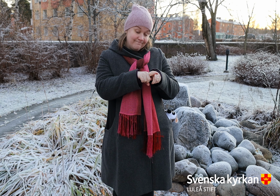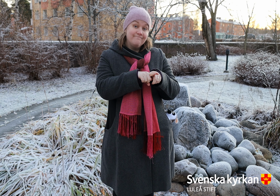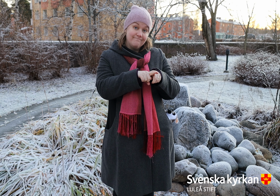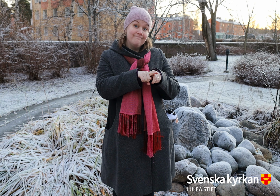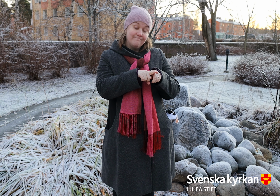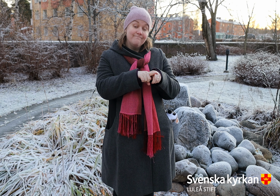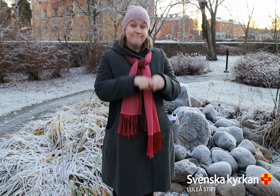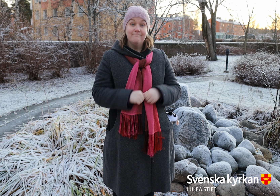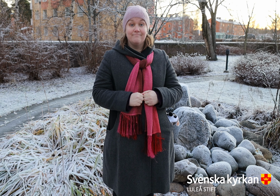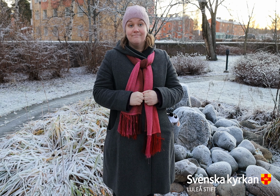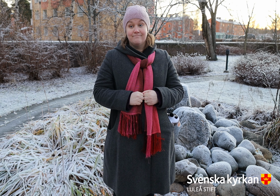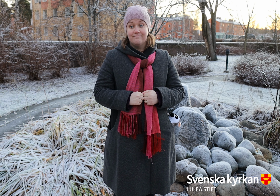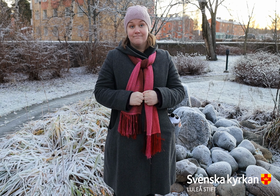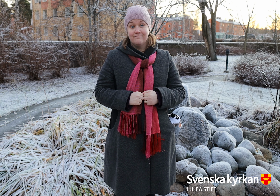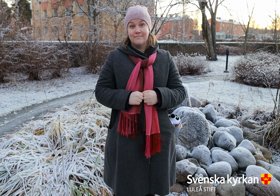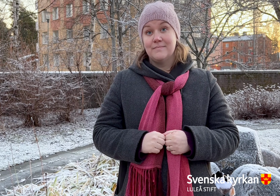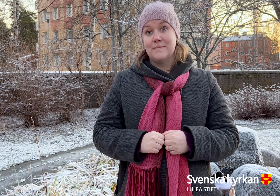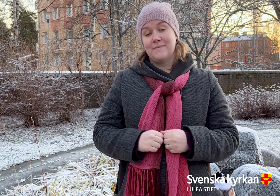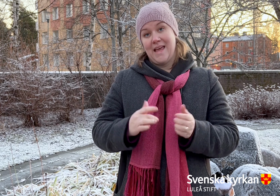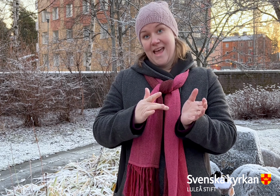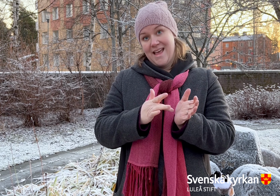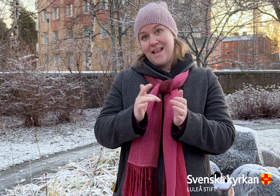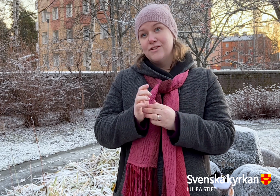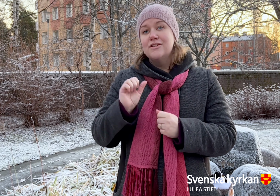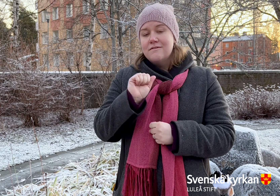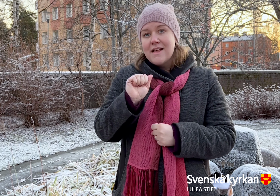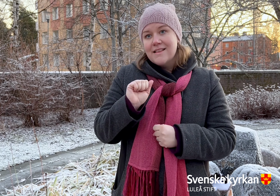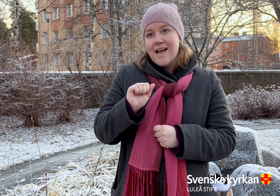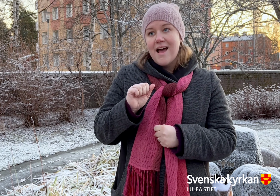Då får du väl tvätta mina fötter då, sa Petrus.